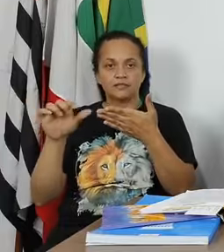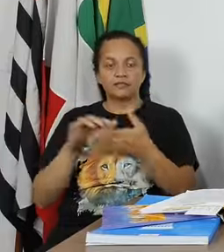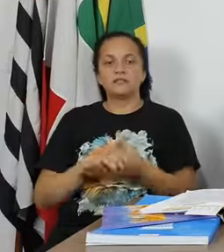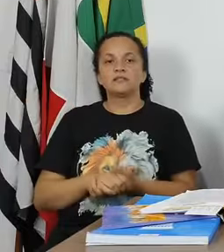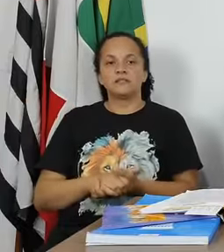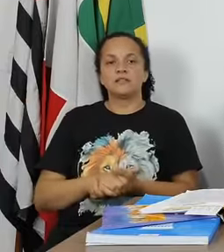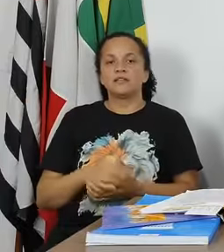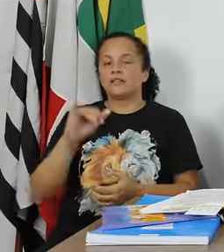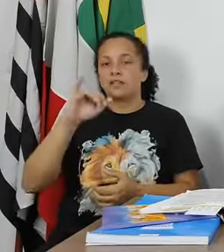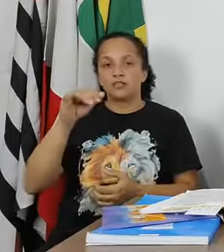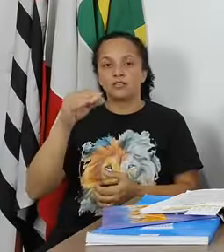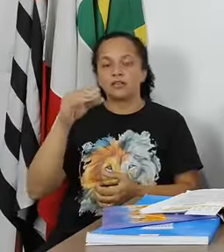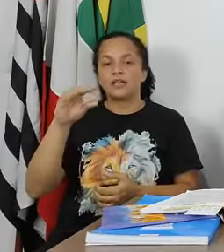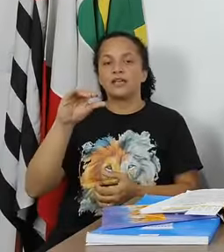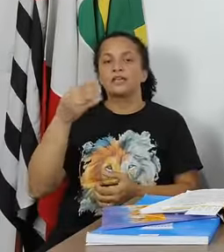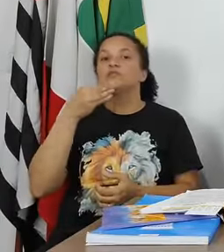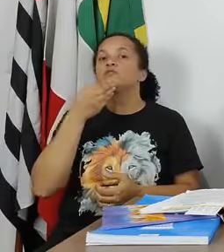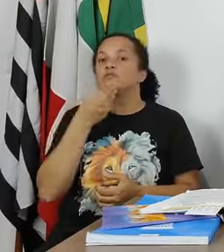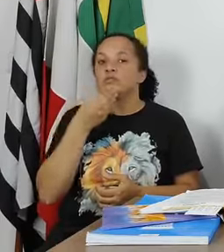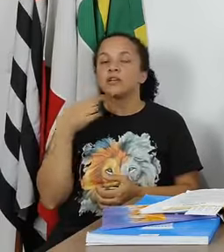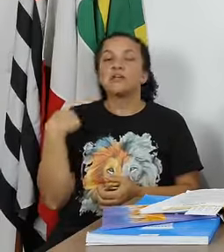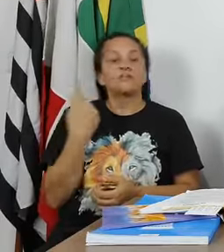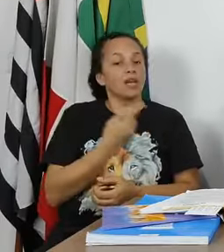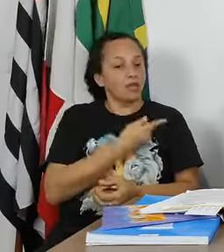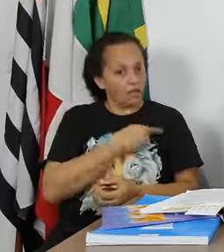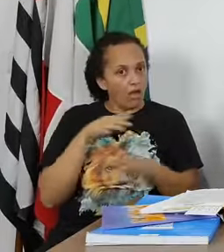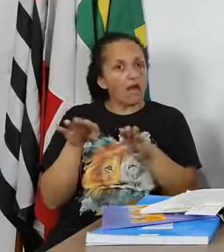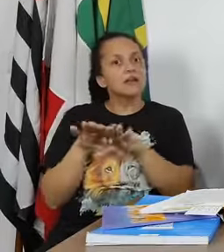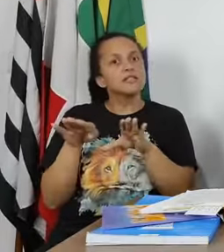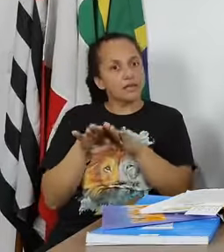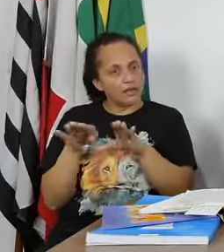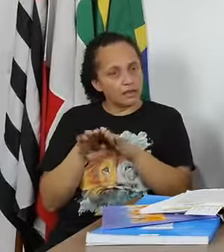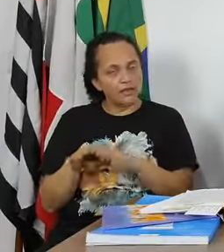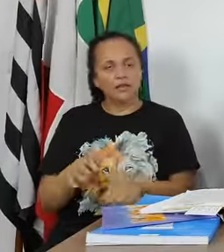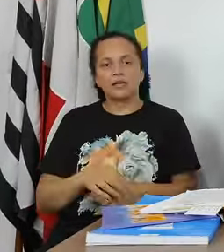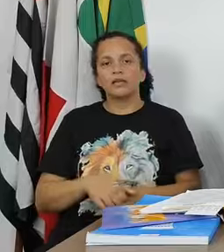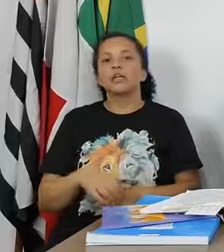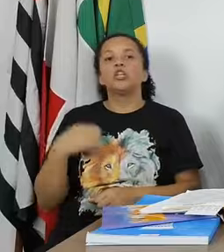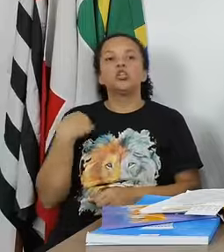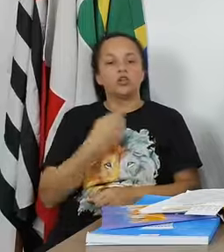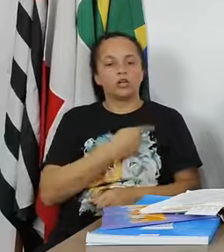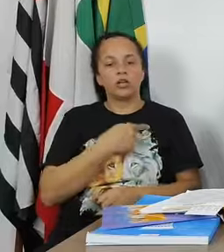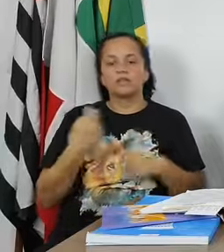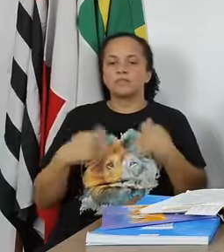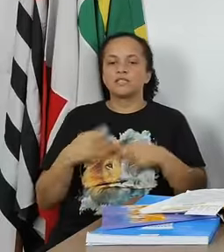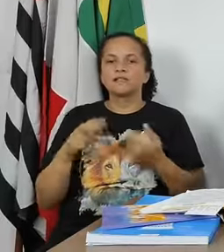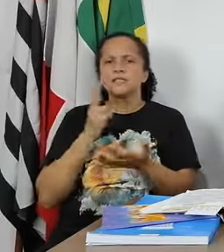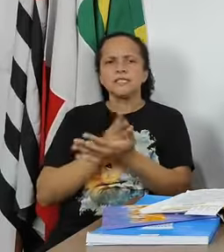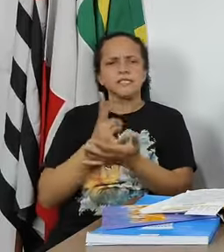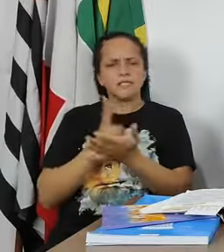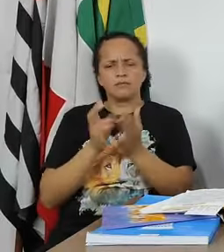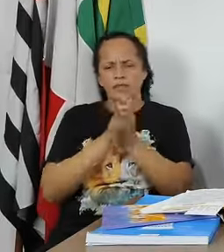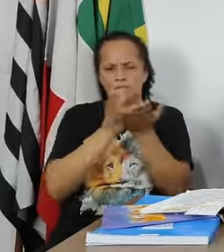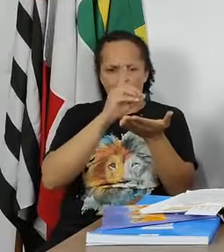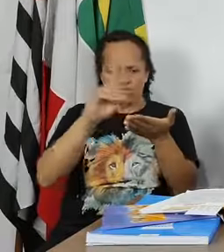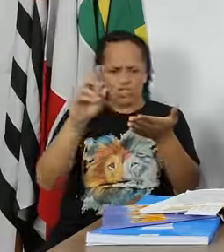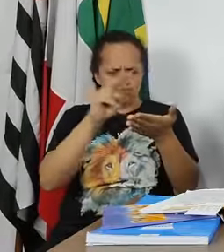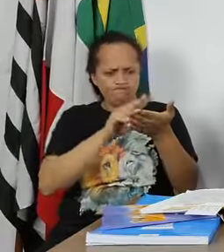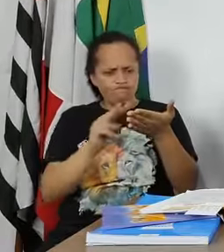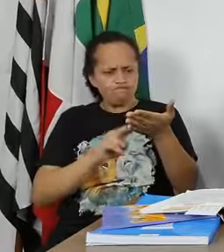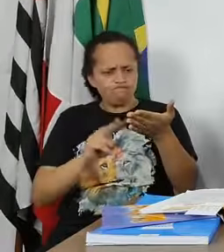Essa dica, essa orientação serve para nós também. Nós temos que meditar na Bíblia de dia e de